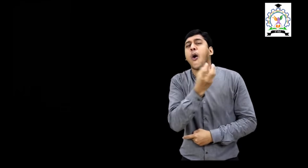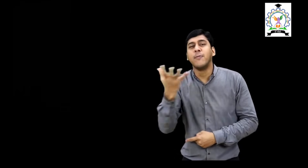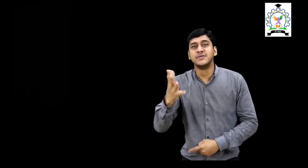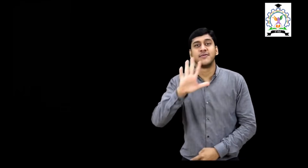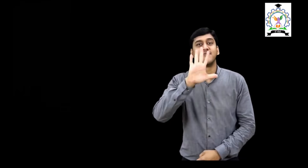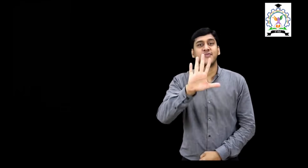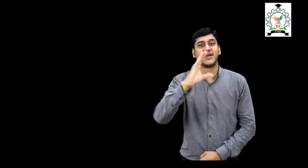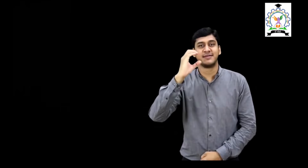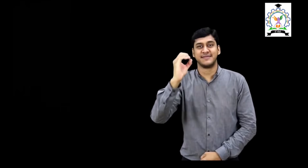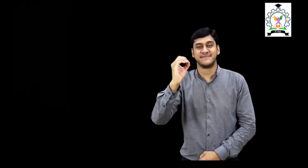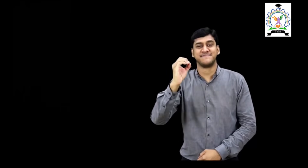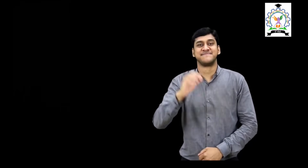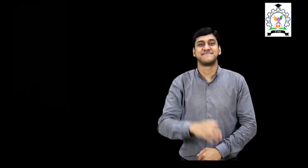1।